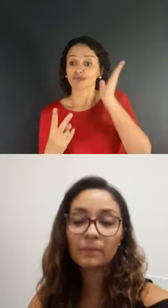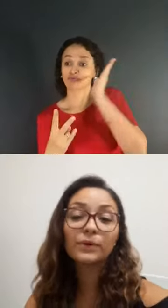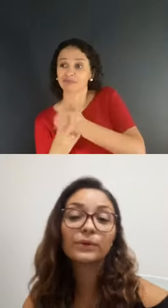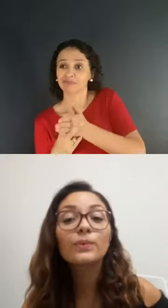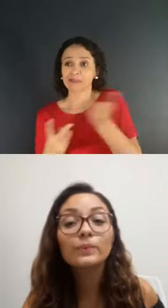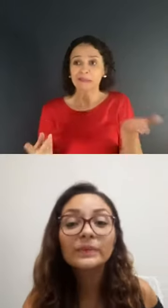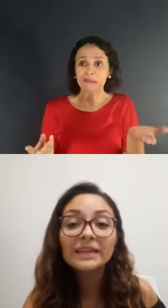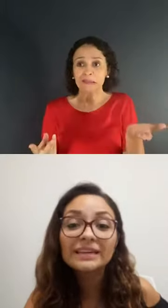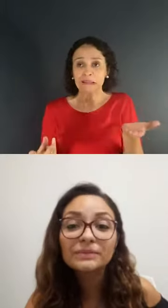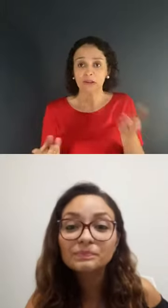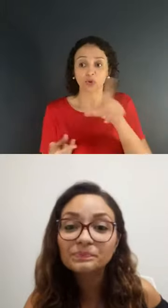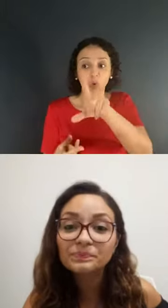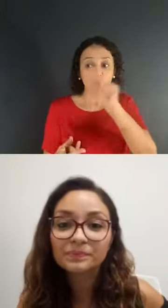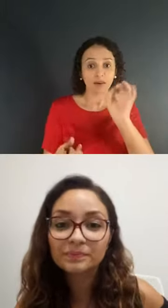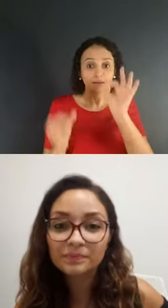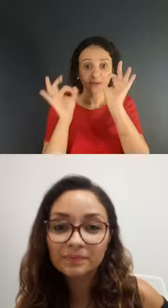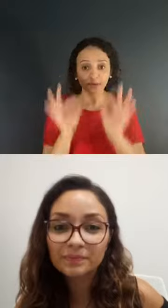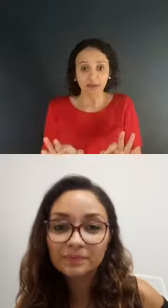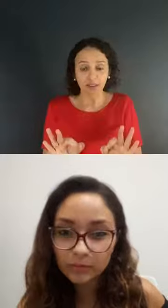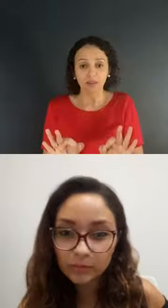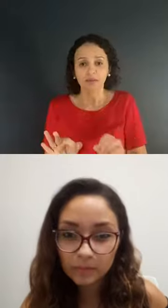Temos uma pergunta.